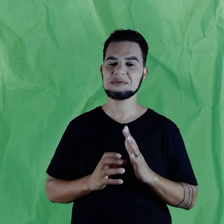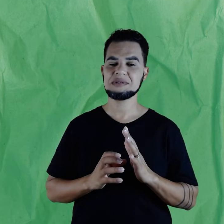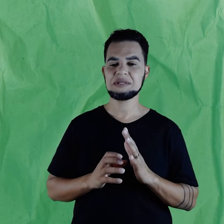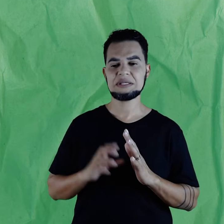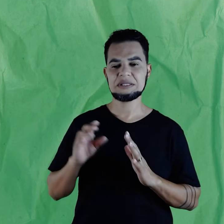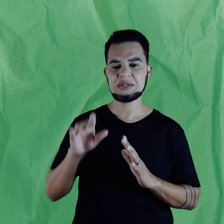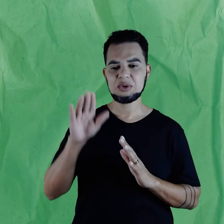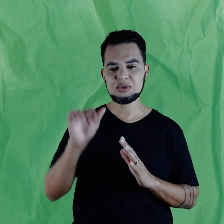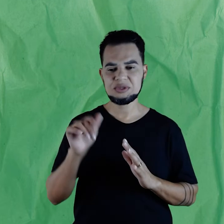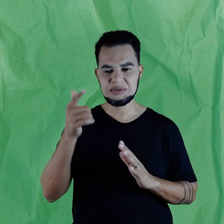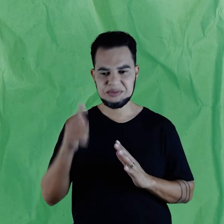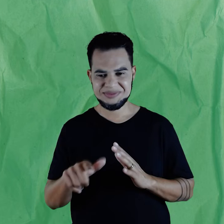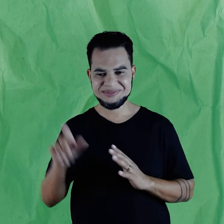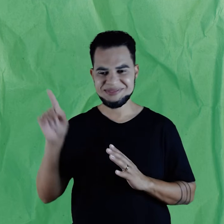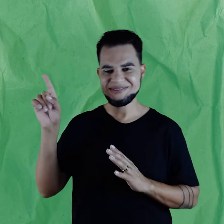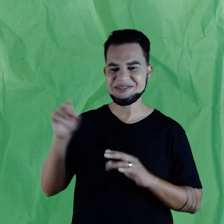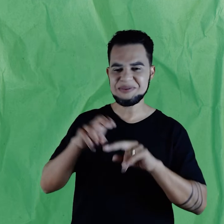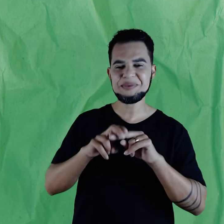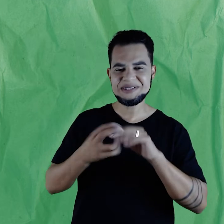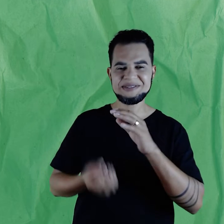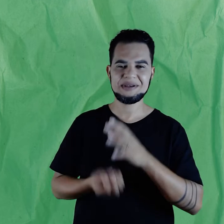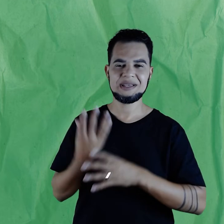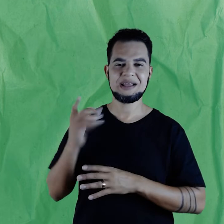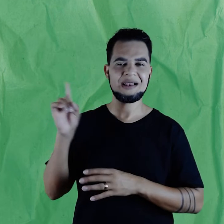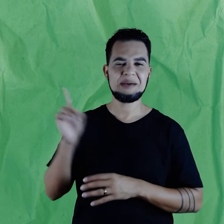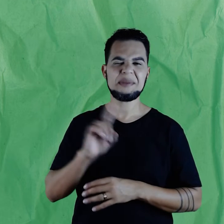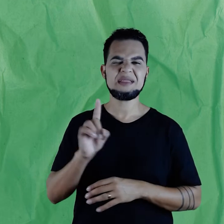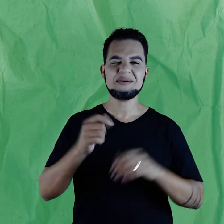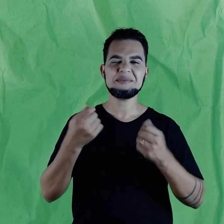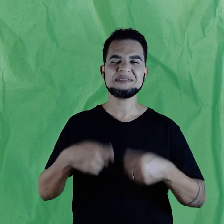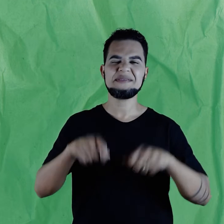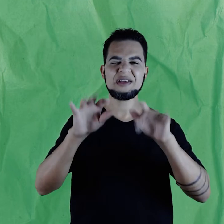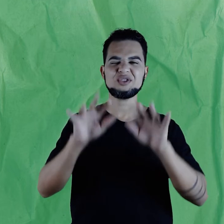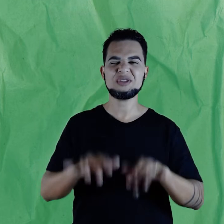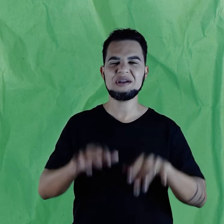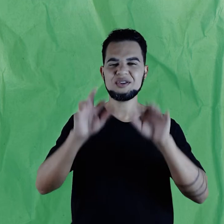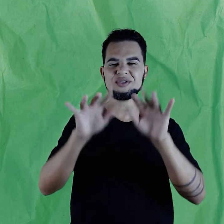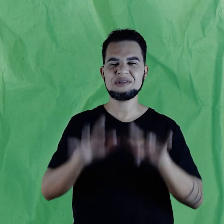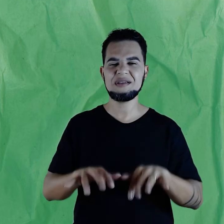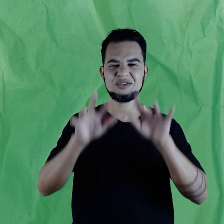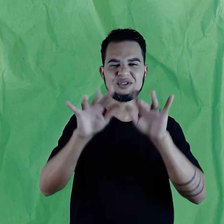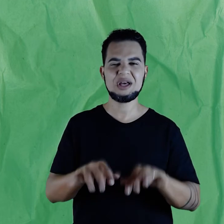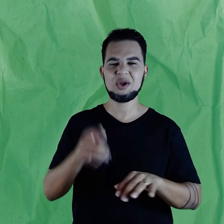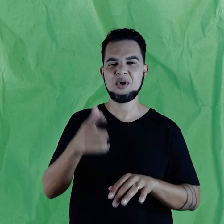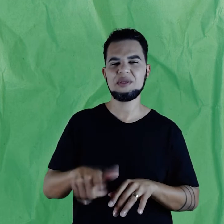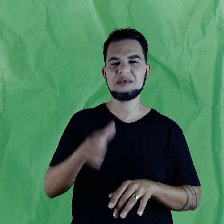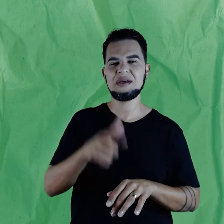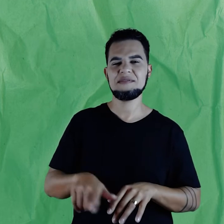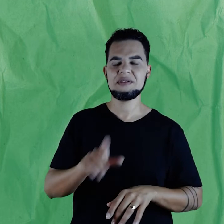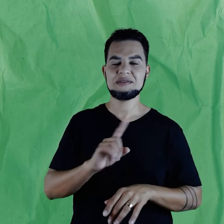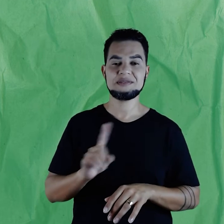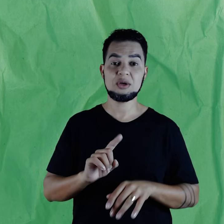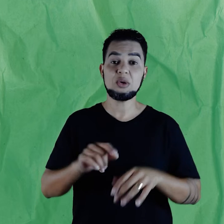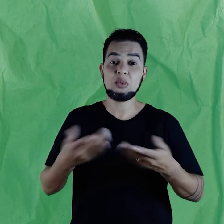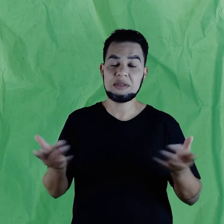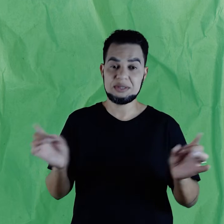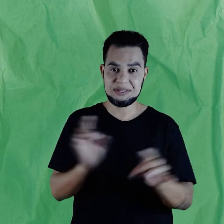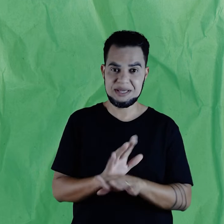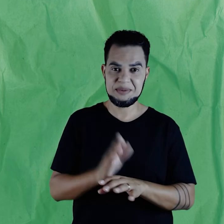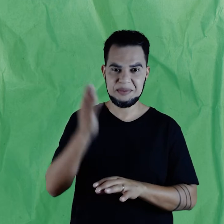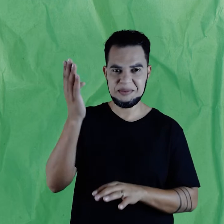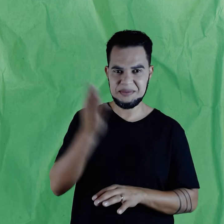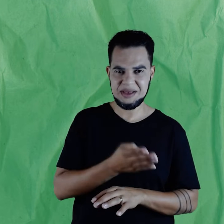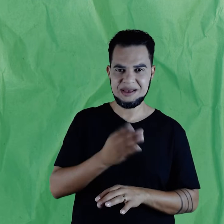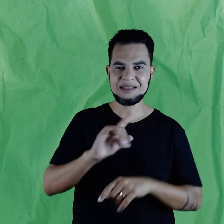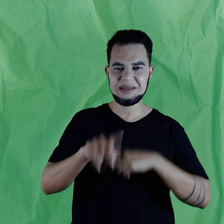aqui a base URL, por isso que eu criei ela lá, para não ter que ficar digitando aqui toda vez o endereço. E já que eu termino ela com barra,